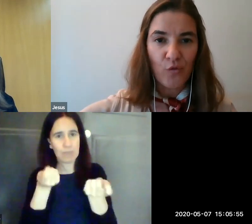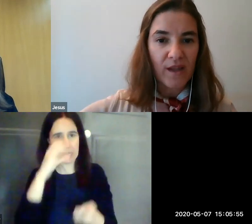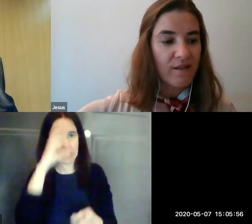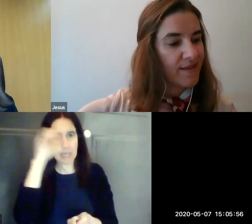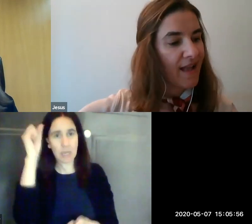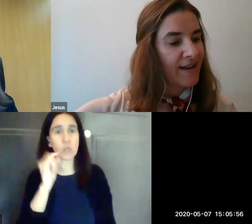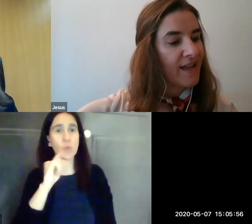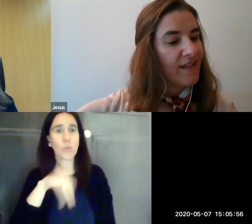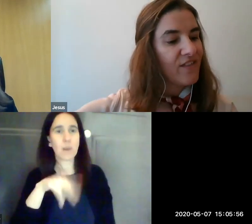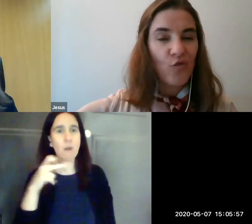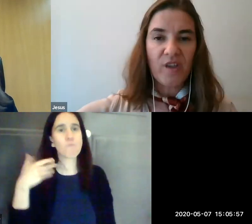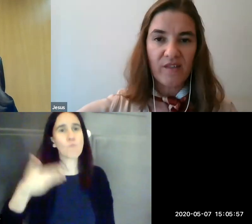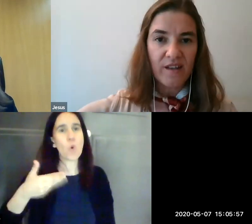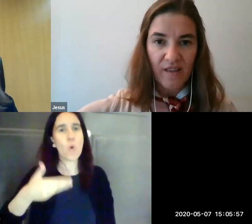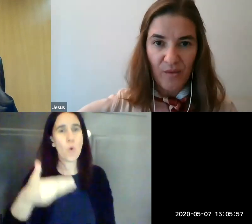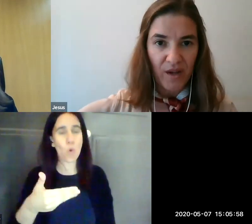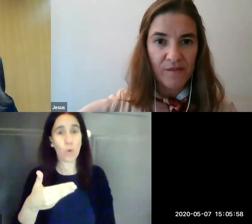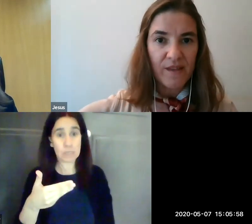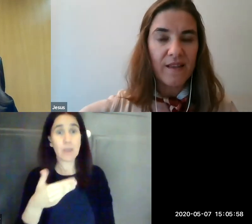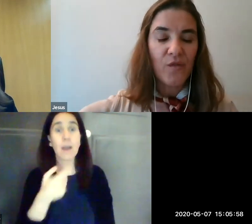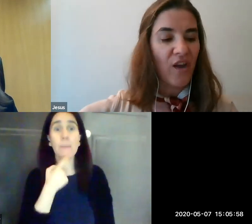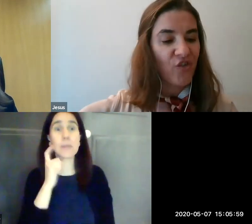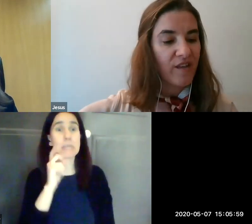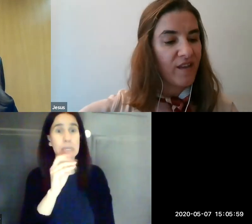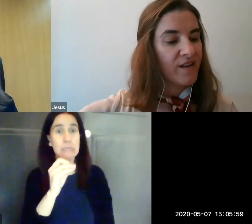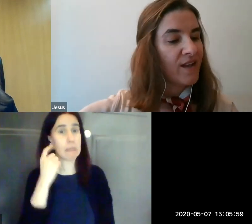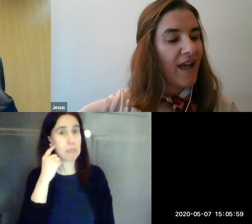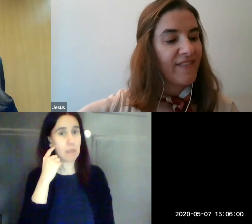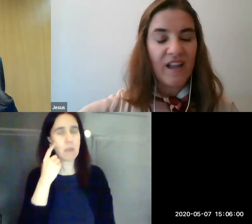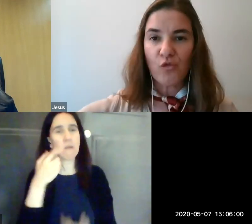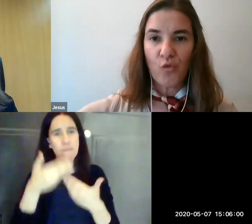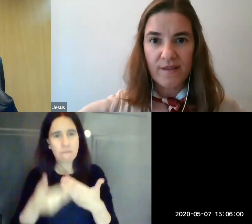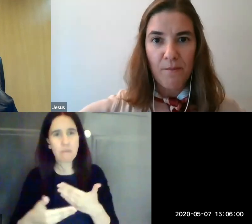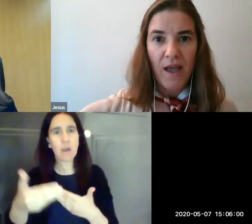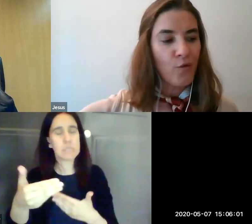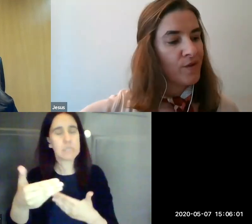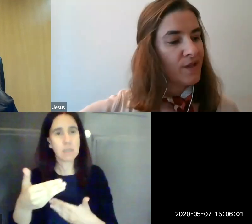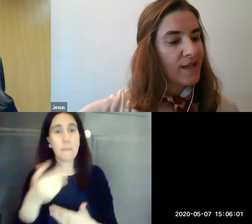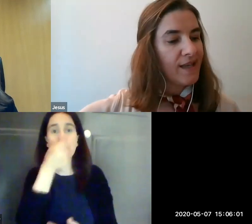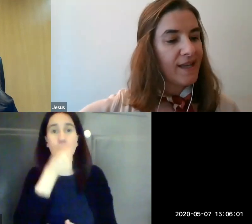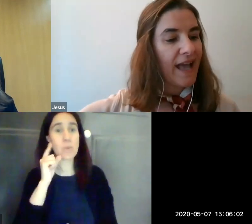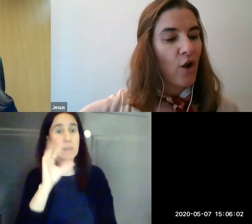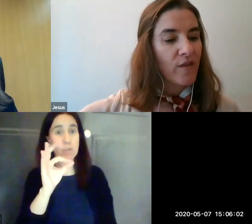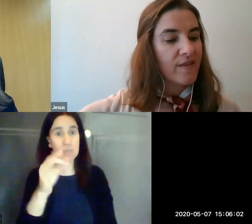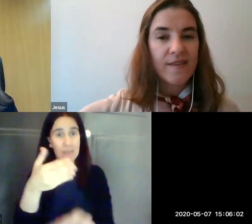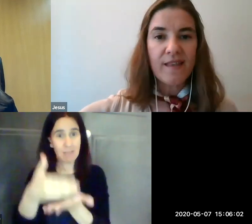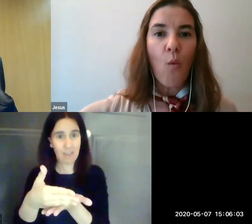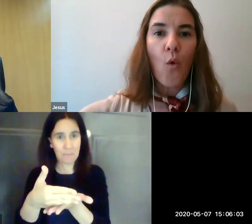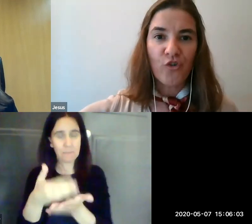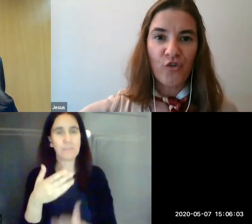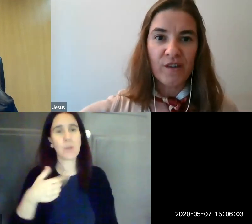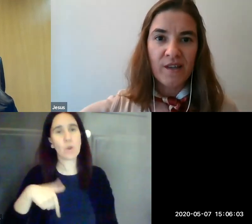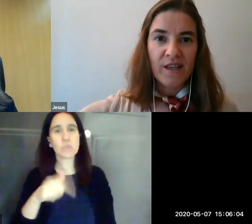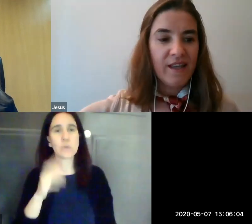tem vindo a realizar desde o dia 30 de abril e que se vai estender até 14 de maio. A nossa